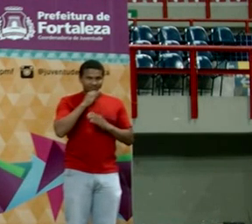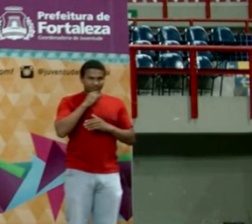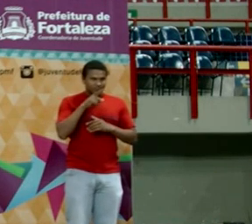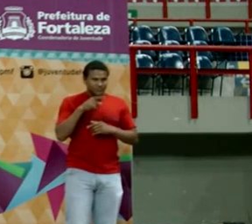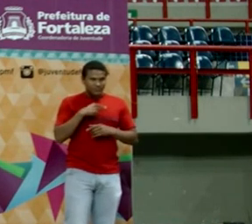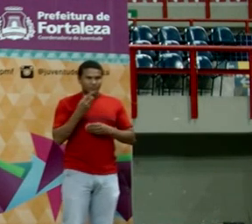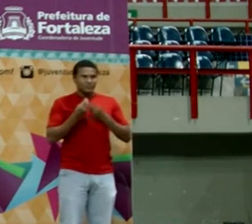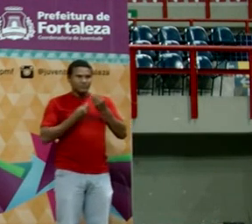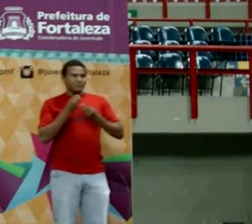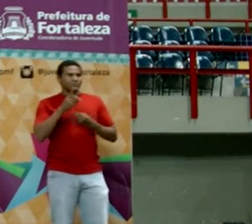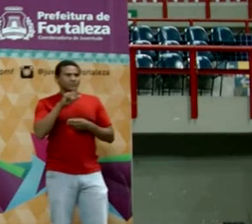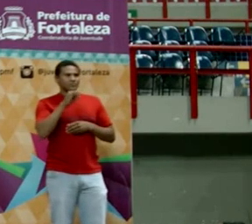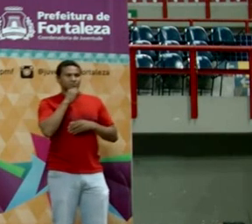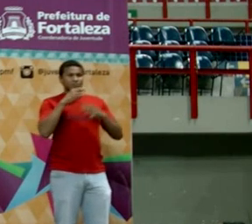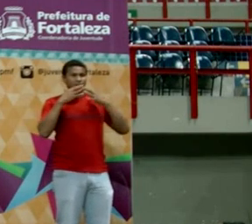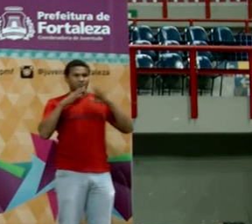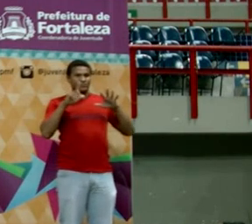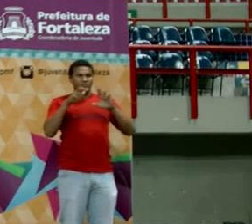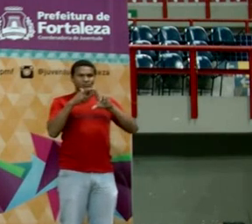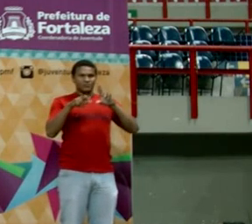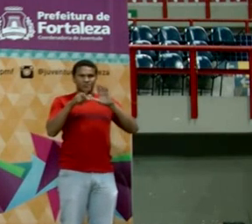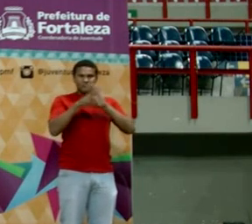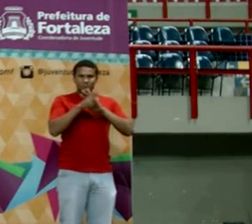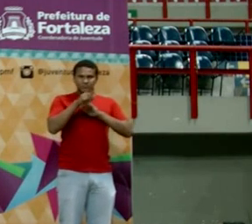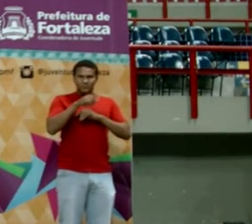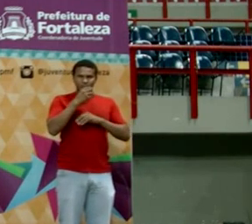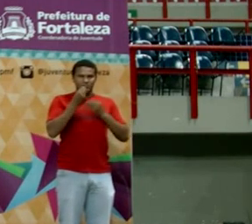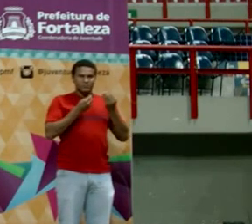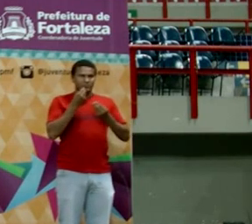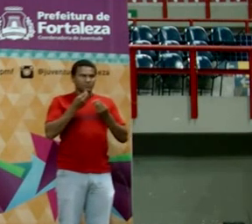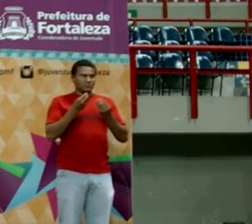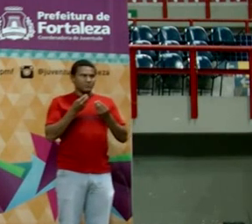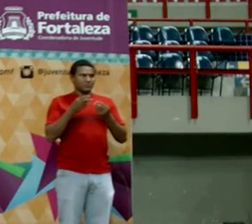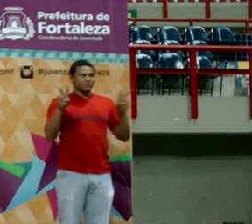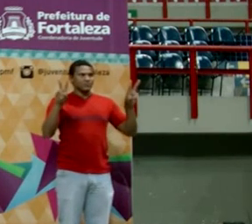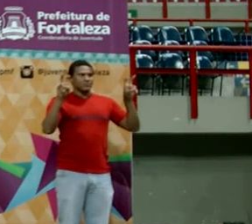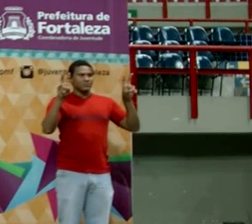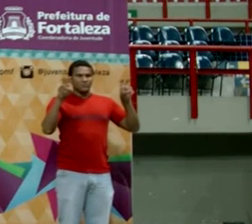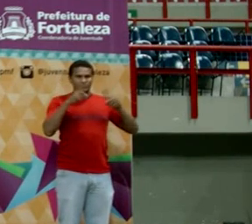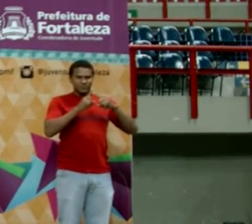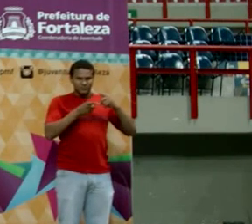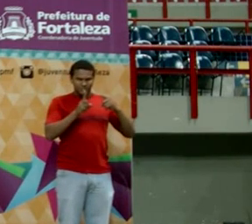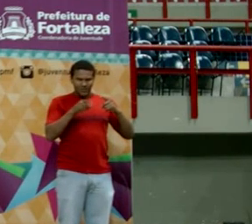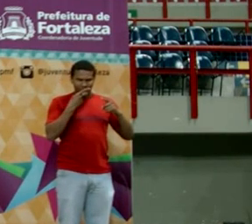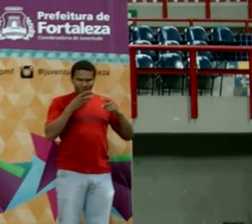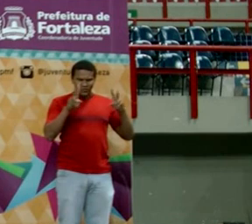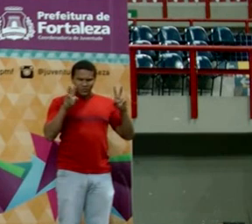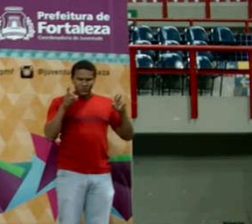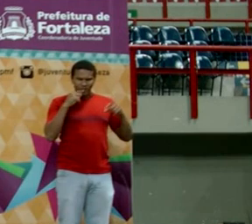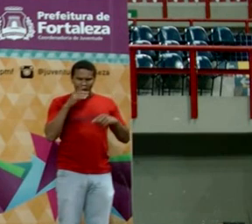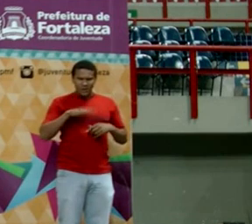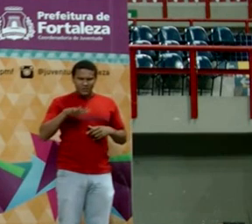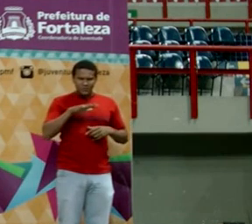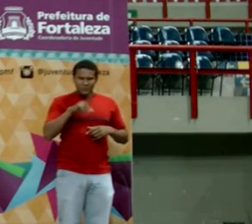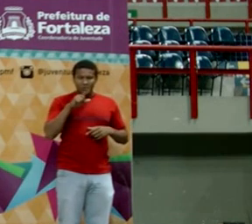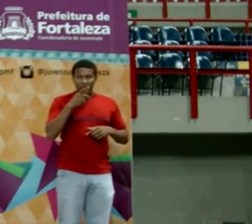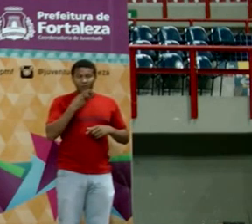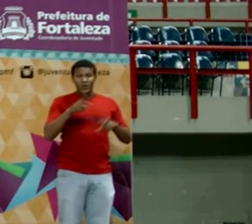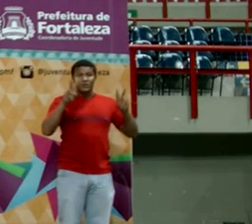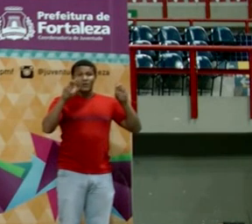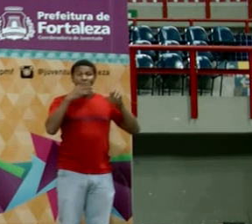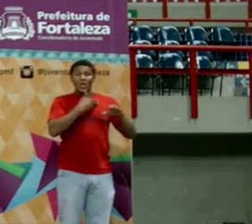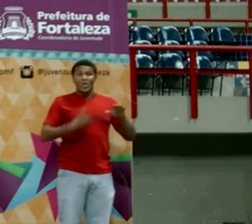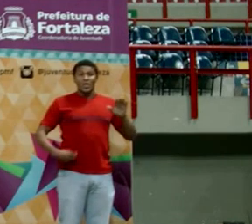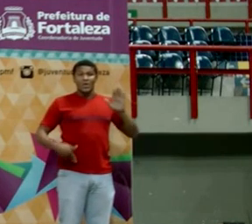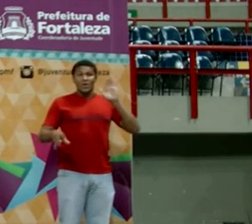de natureza religiosa para abordar o tema da proibição. O primeiro texto fala sobre religião, fala que o Estado é laico,